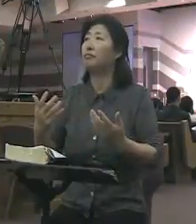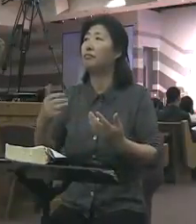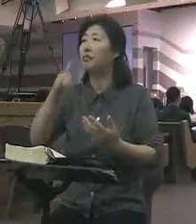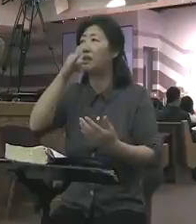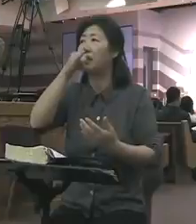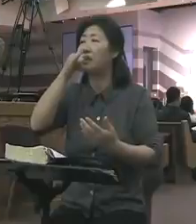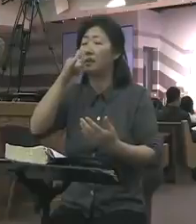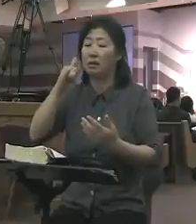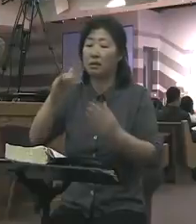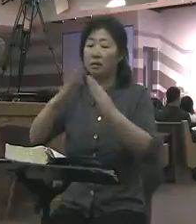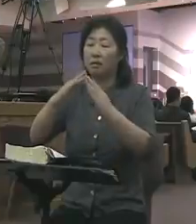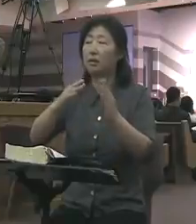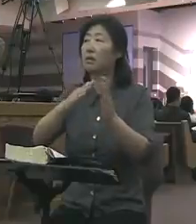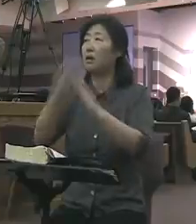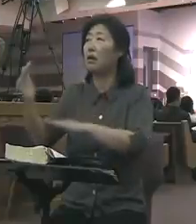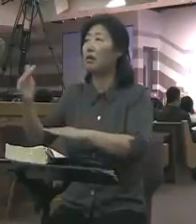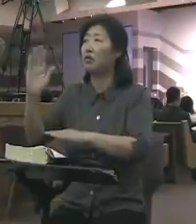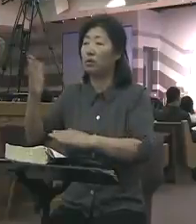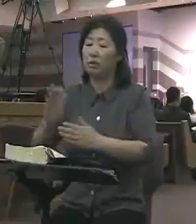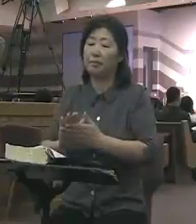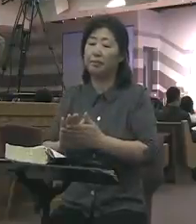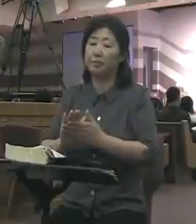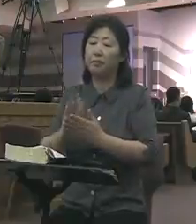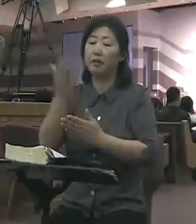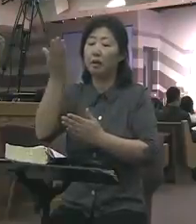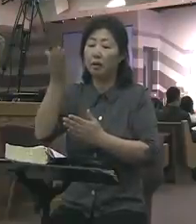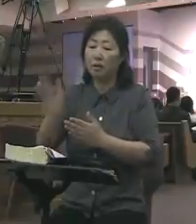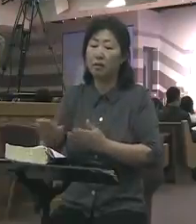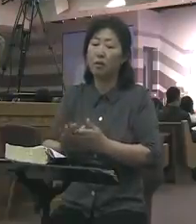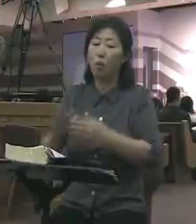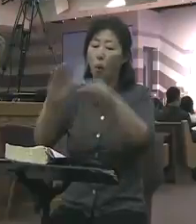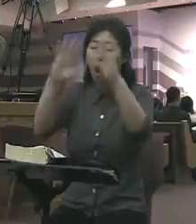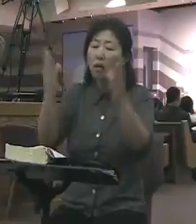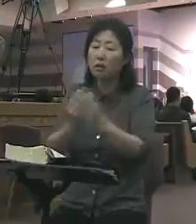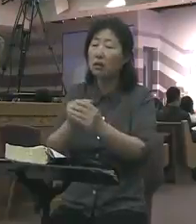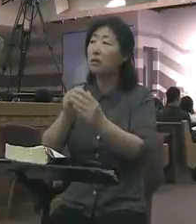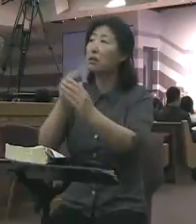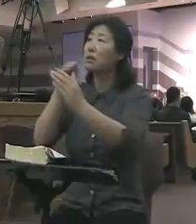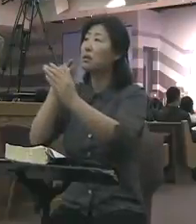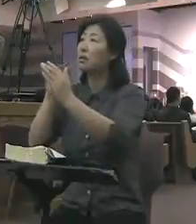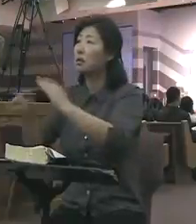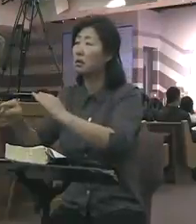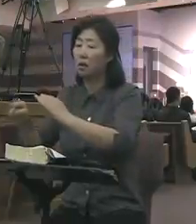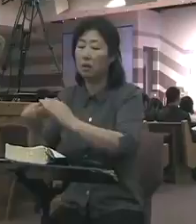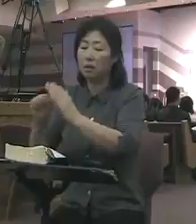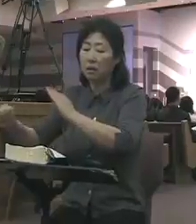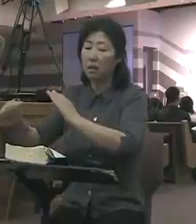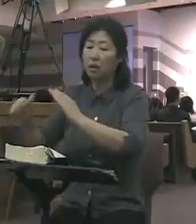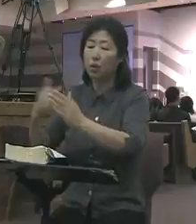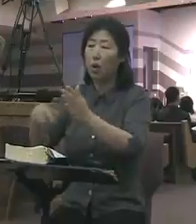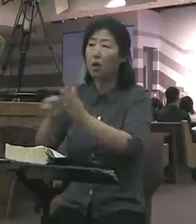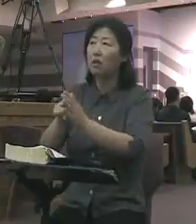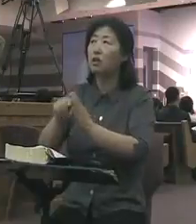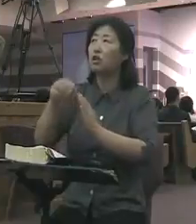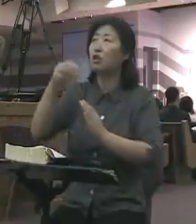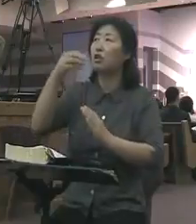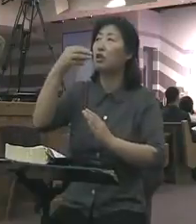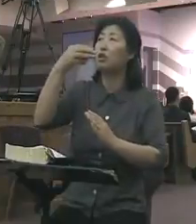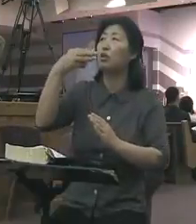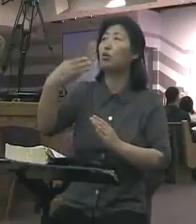몰라요. 근데 이제 집으로 우리가 완전히 들어가기 위해서는 융자가 필요하죠. 론이 필요하죠. 그래서 이제 융자를 얻기